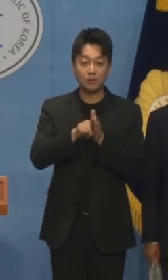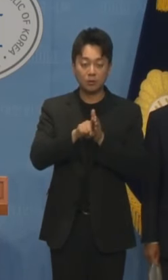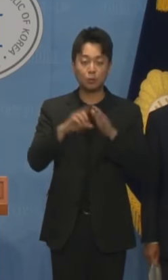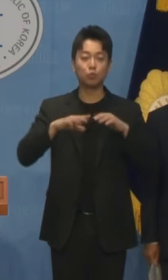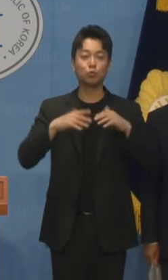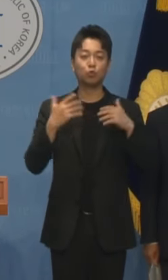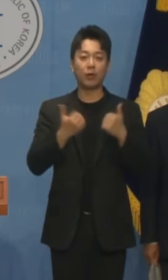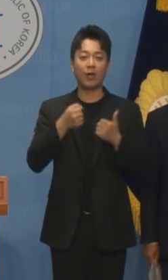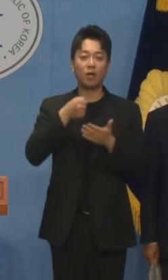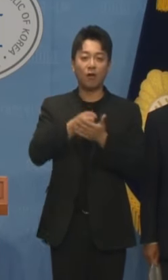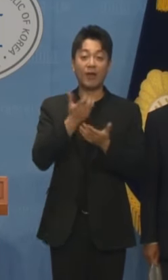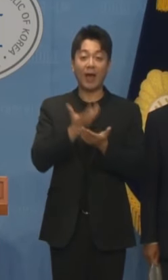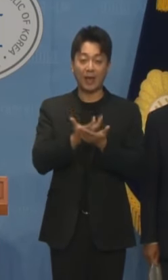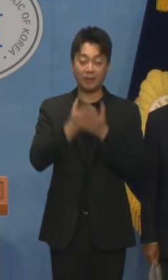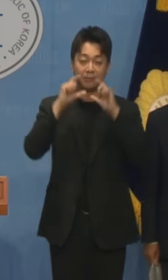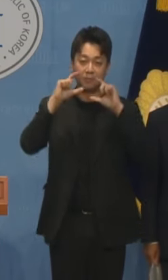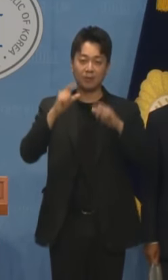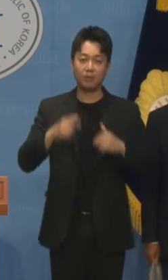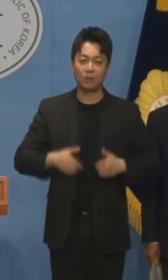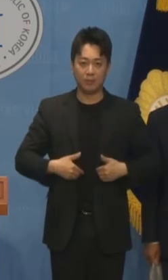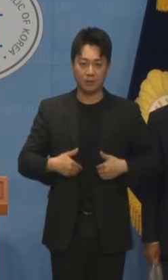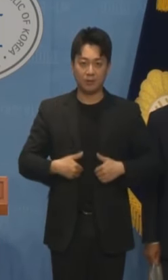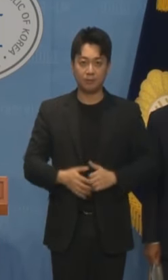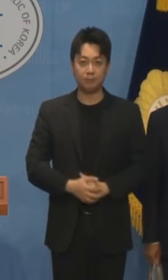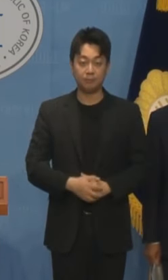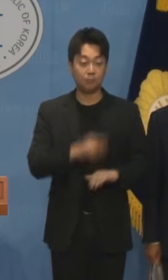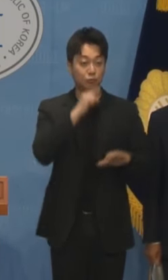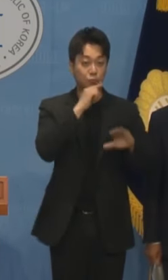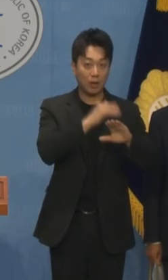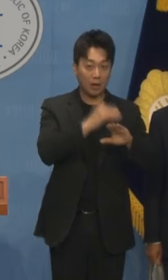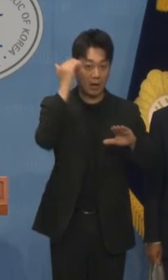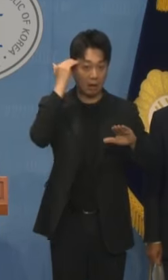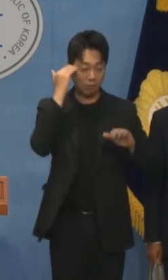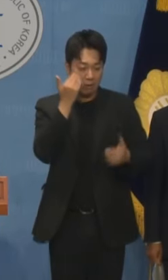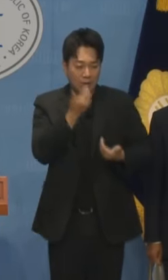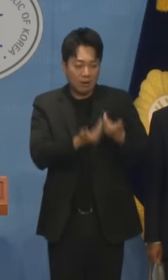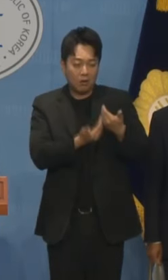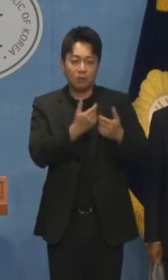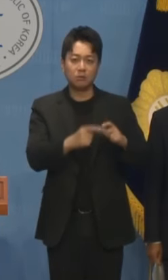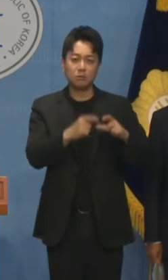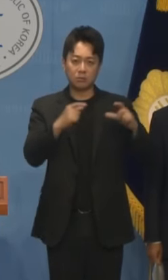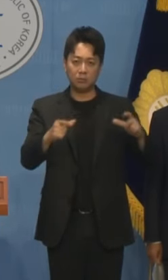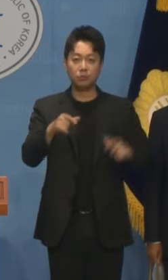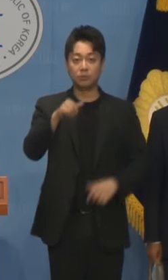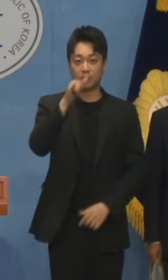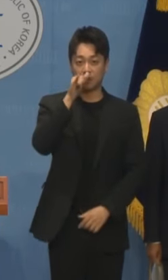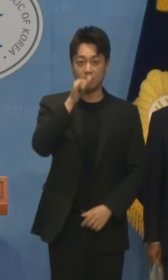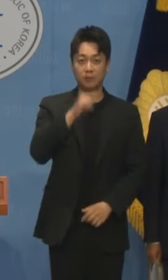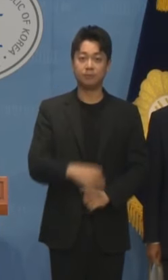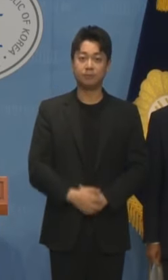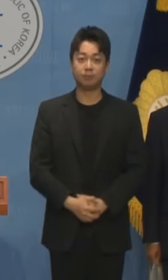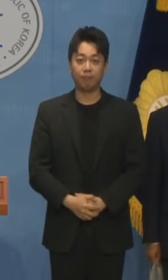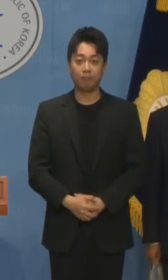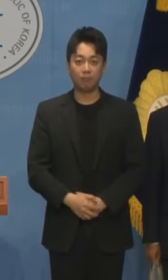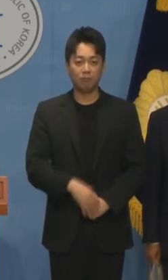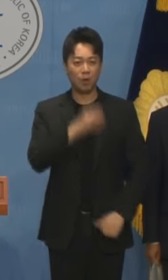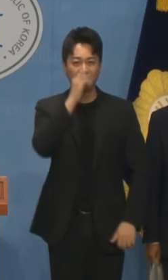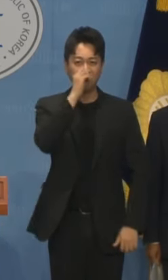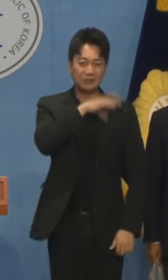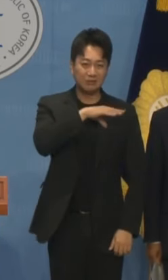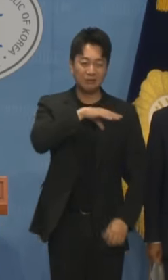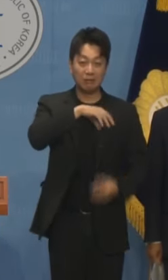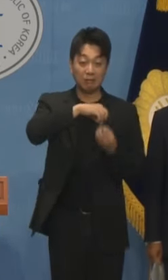제안합니다 남북간 풍선 날리기 대치가 점점 격하되고 있습니다 지금은 풍선과 오물